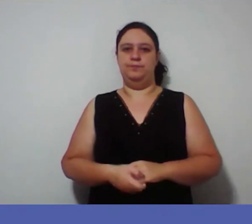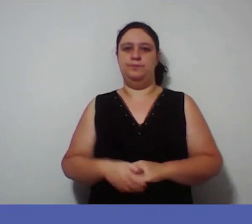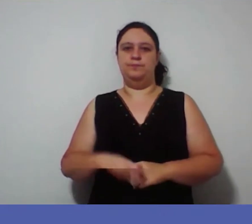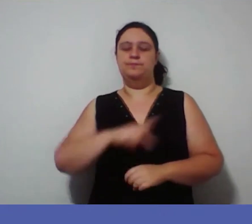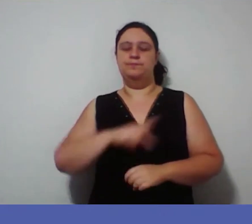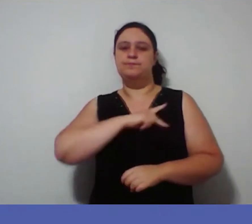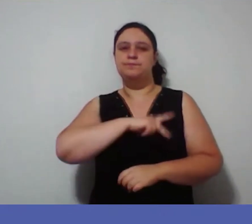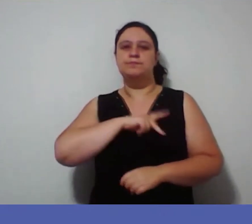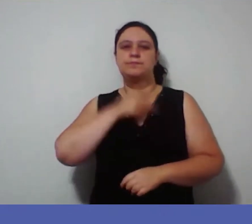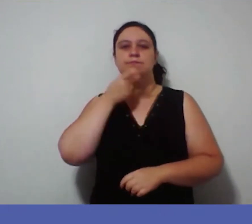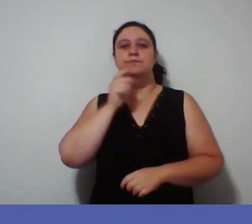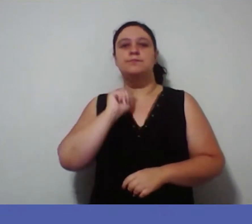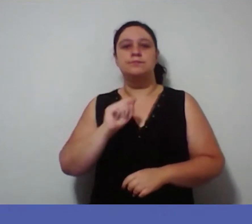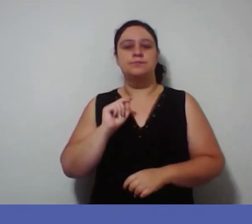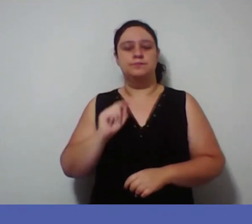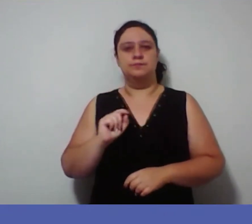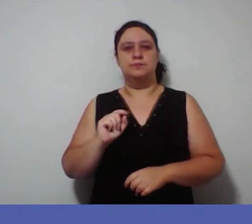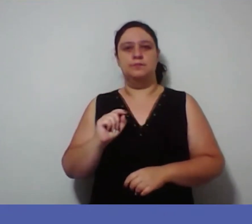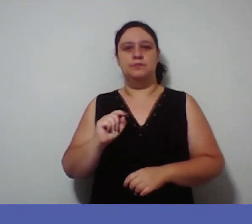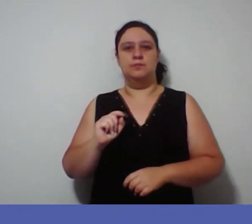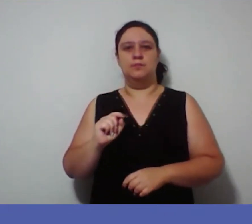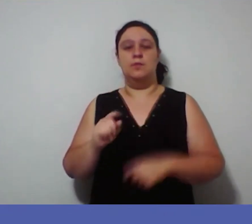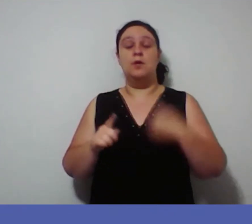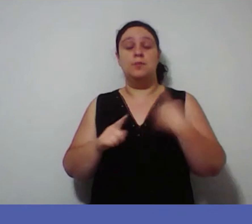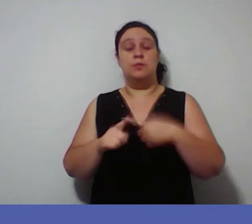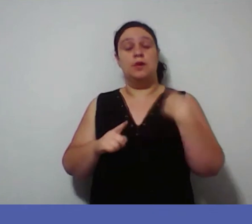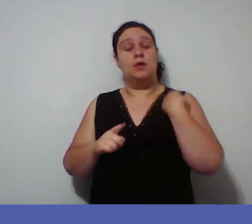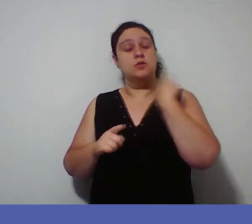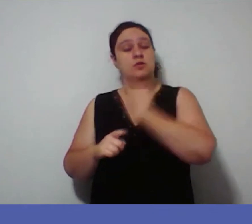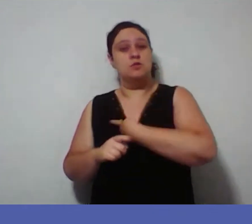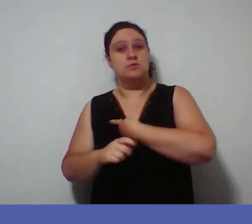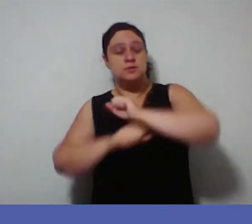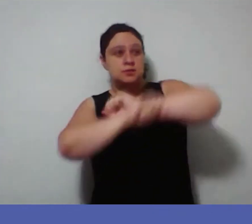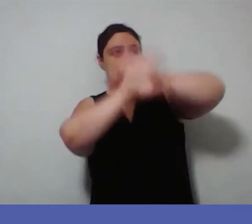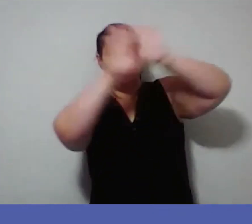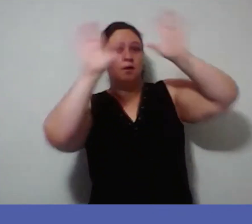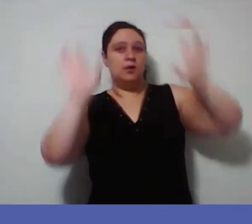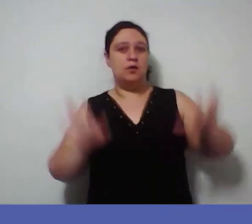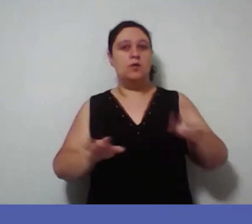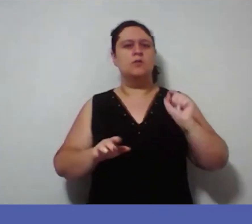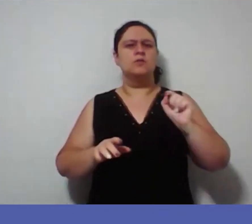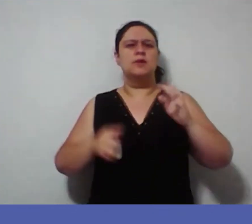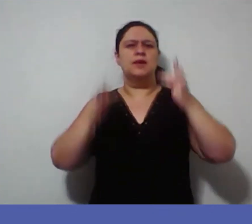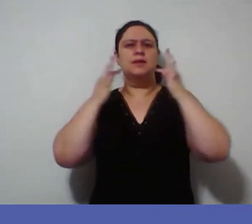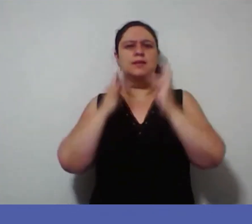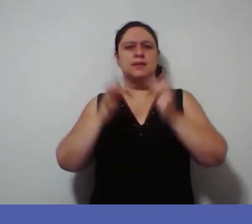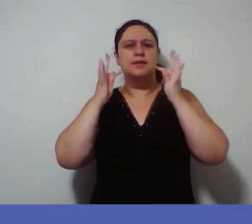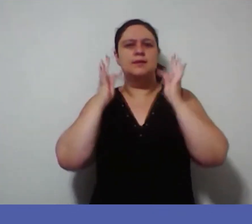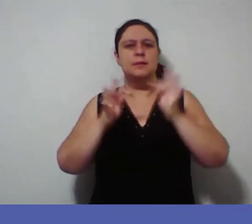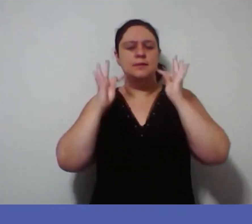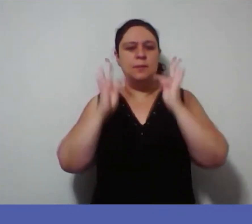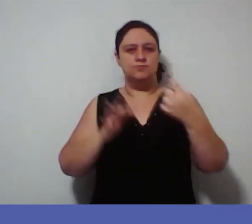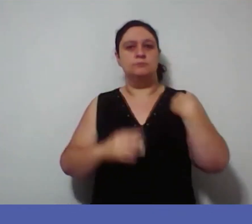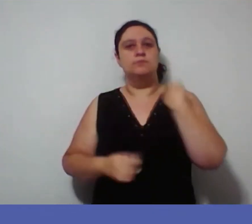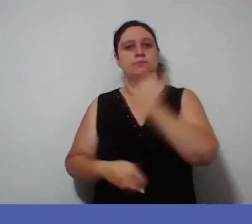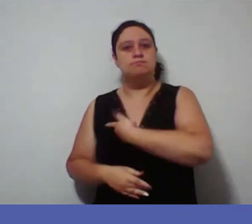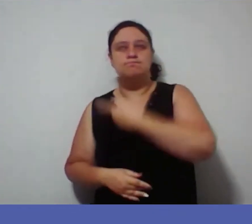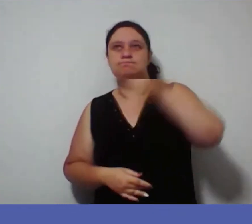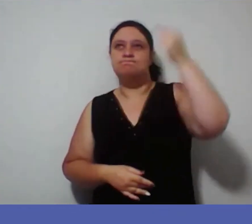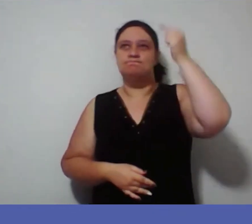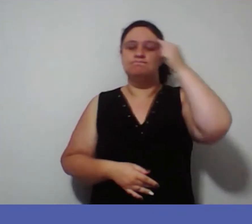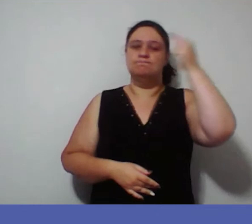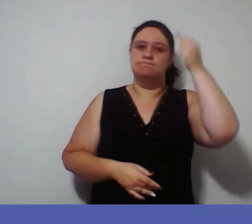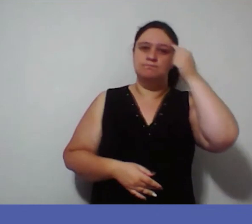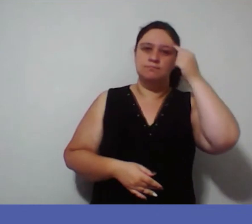nossa glória é esta, o testemunho da nossa consciência, de que,